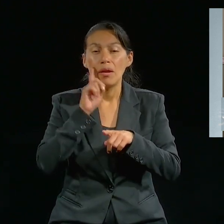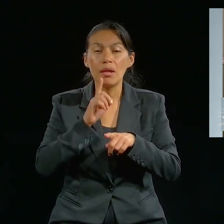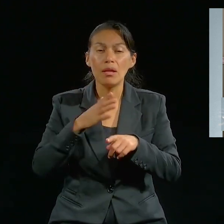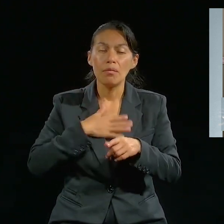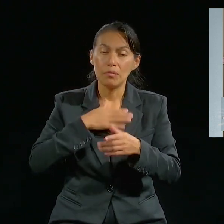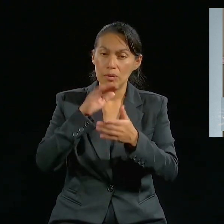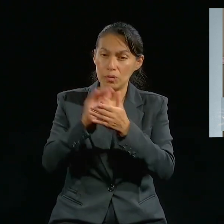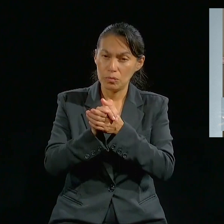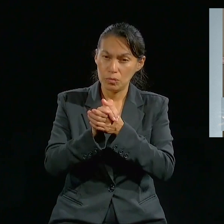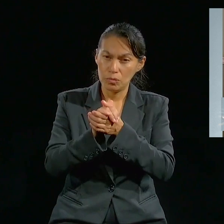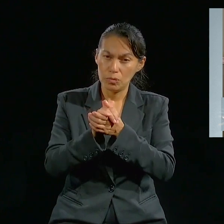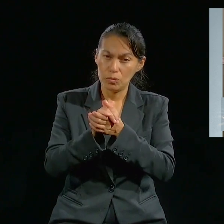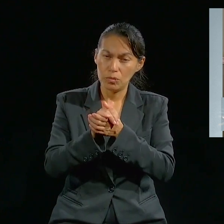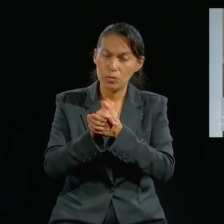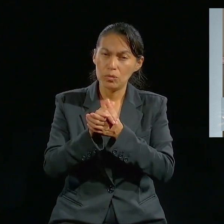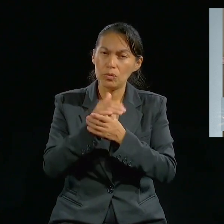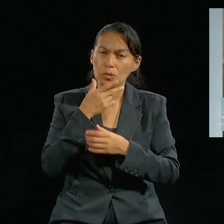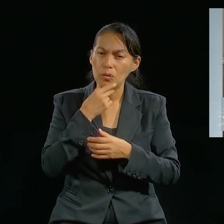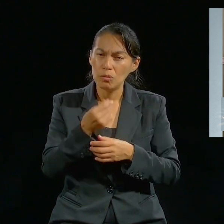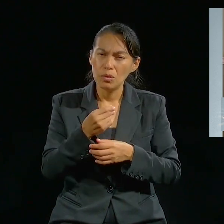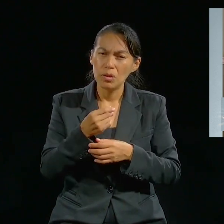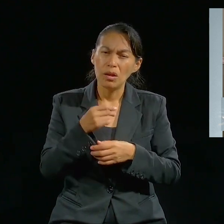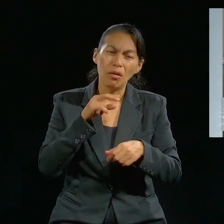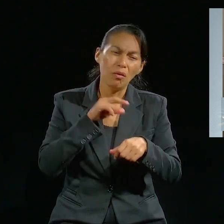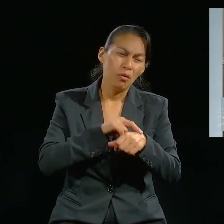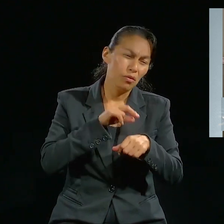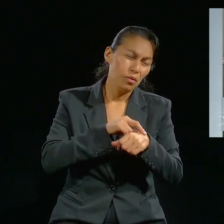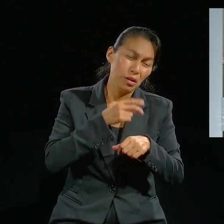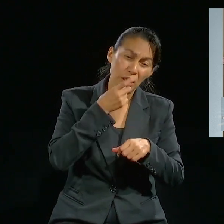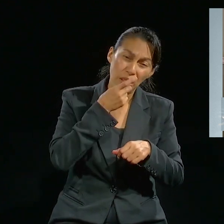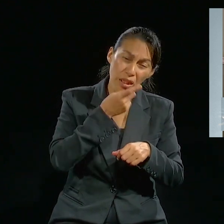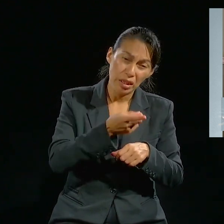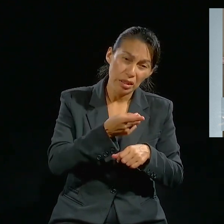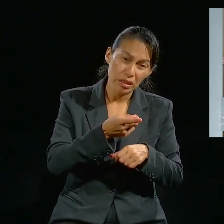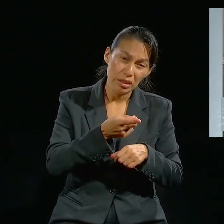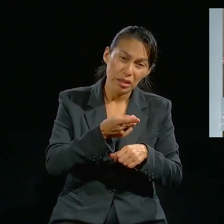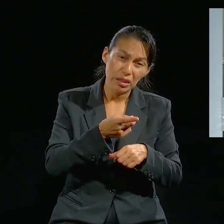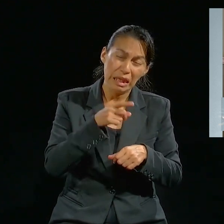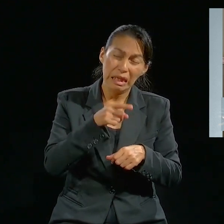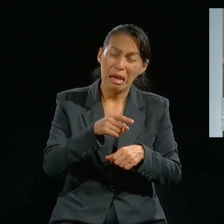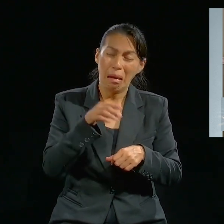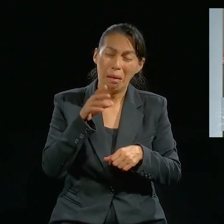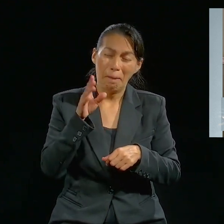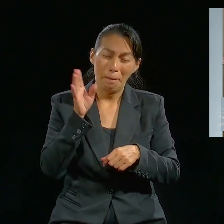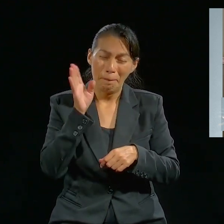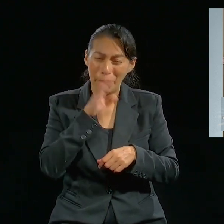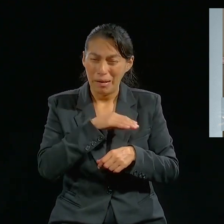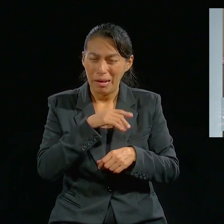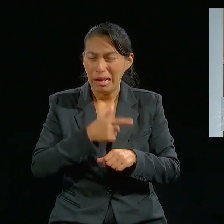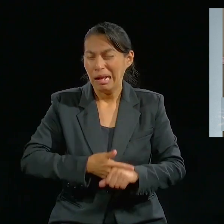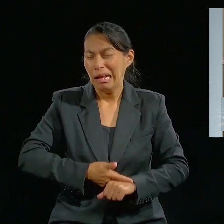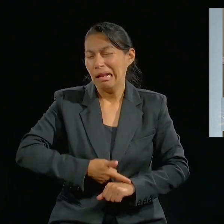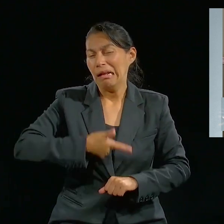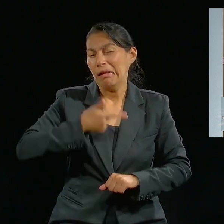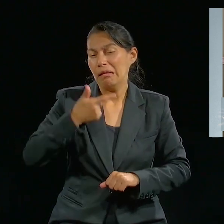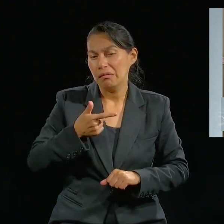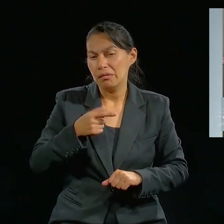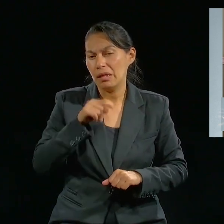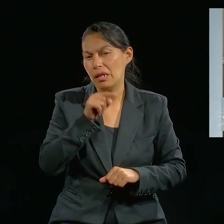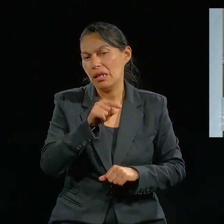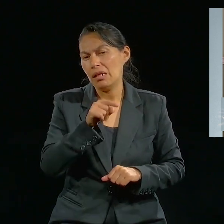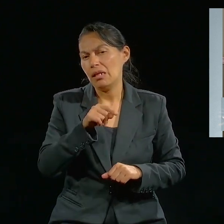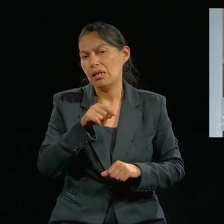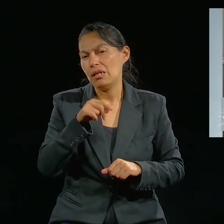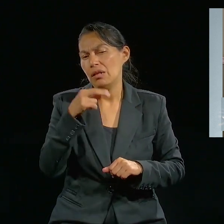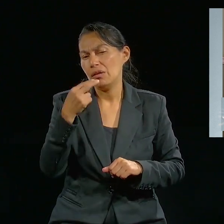ya no los los doctores nos dicen que su cuerpo está muy dañado se llama